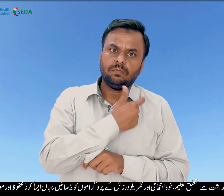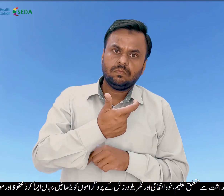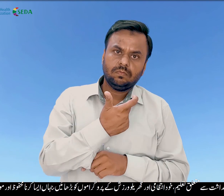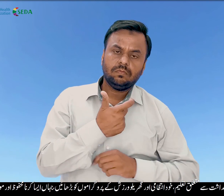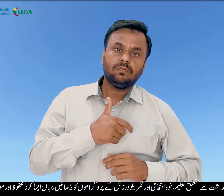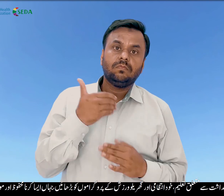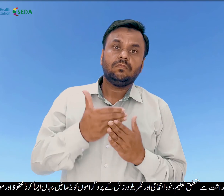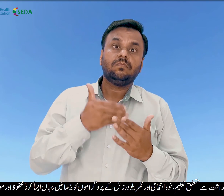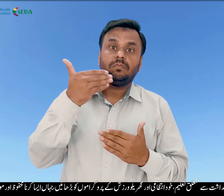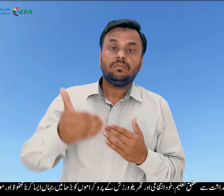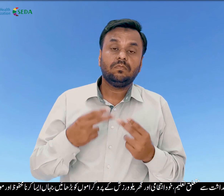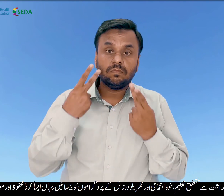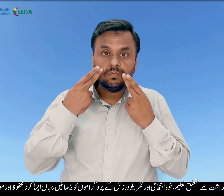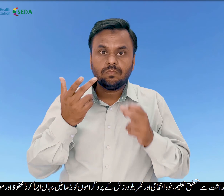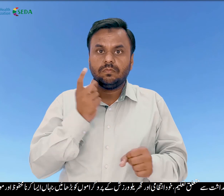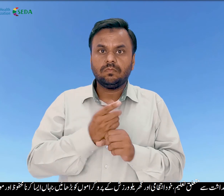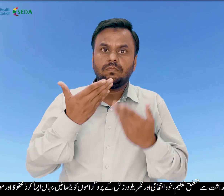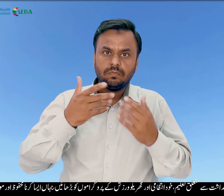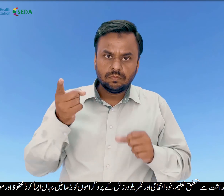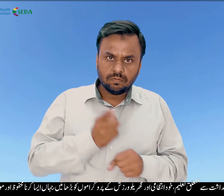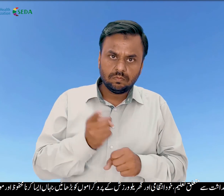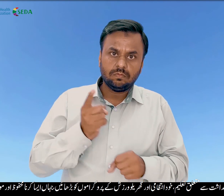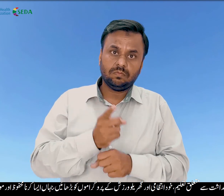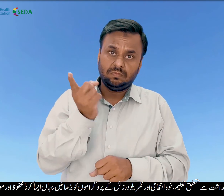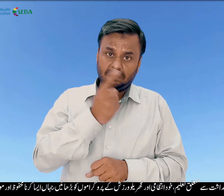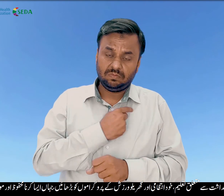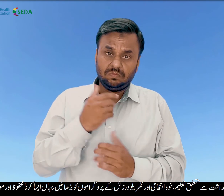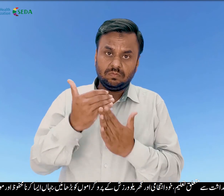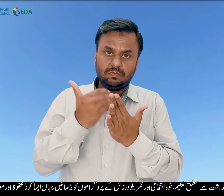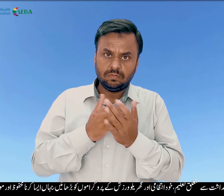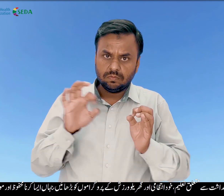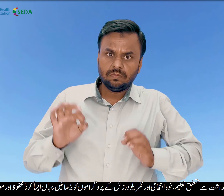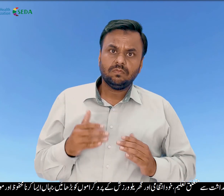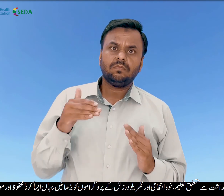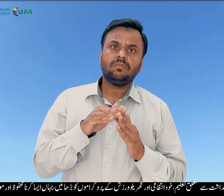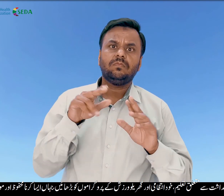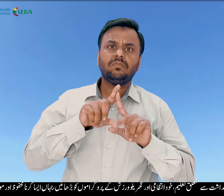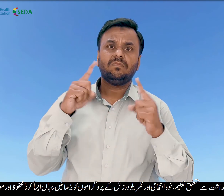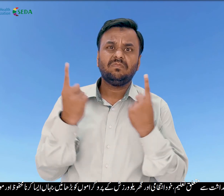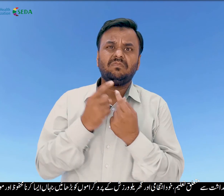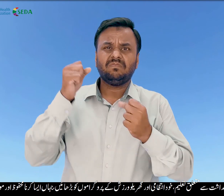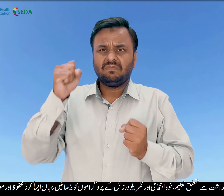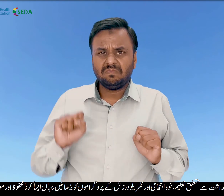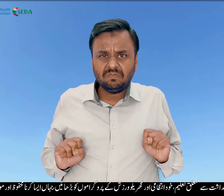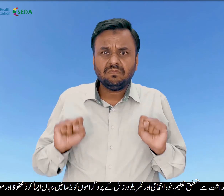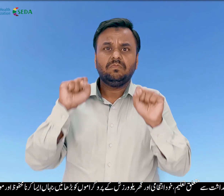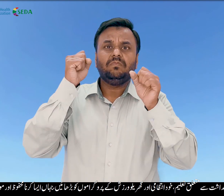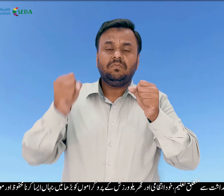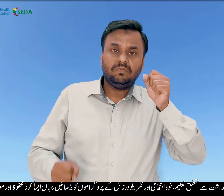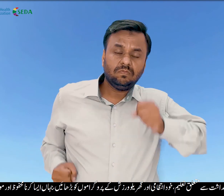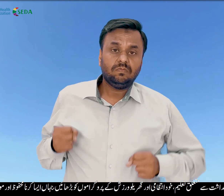مریض اور نگہداشت سے متعلق تعلیم، خود انتظامی اور گھریلو ورزش کے پروگراموں کو